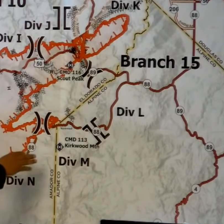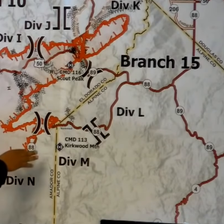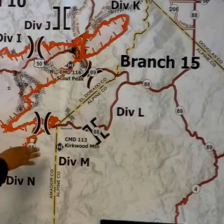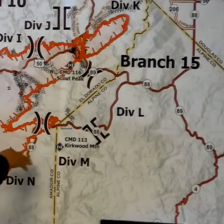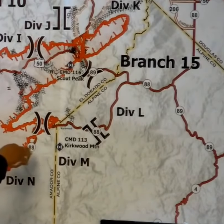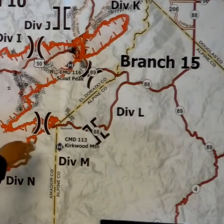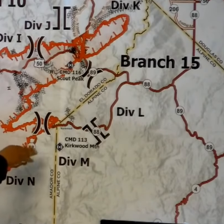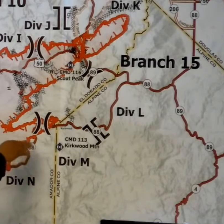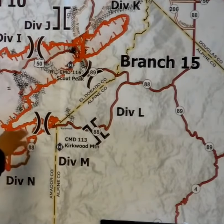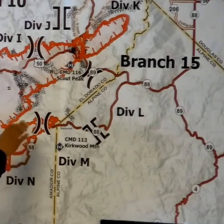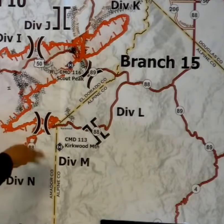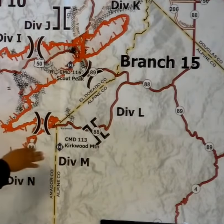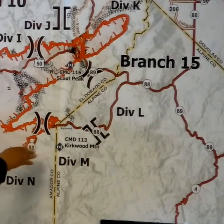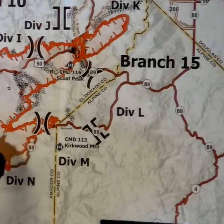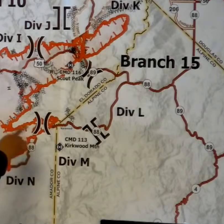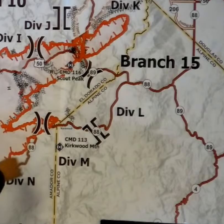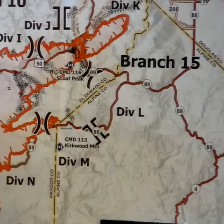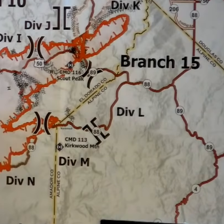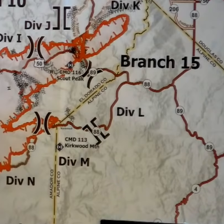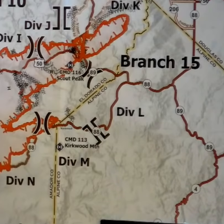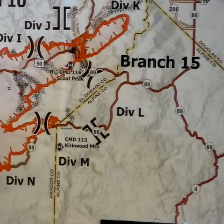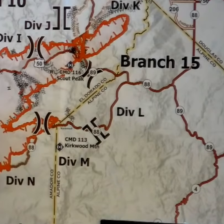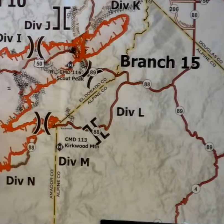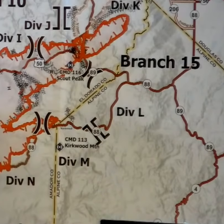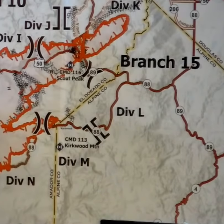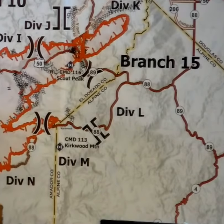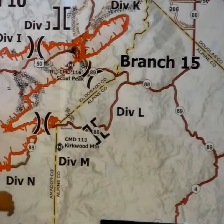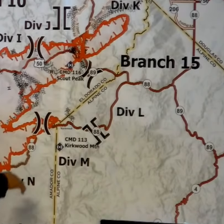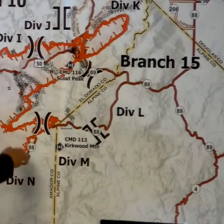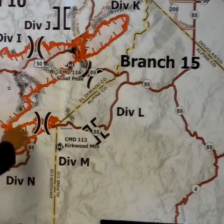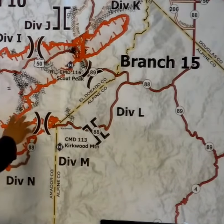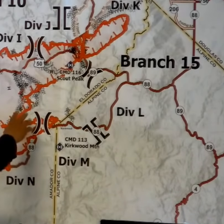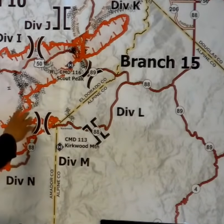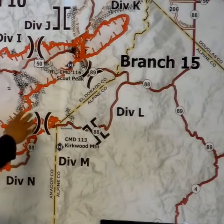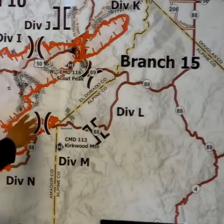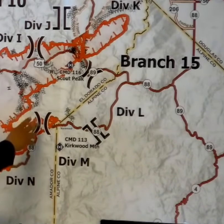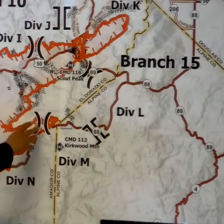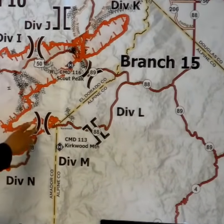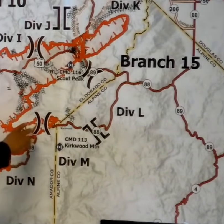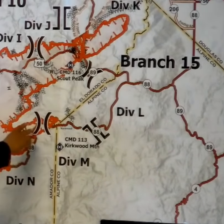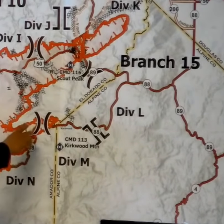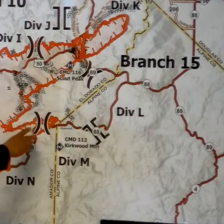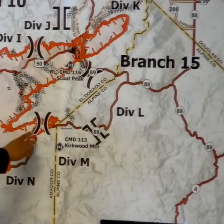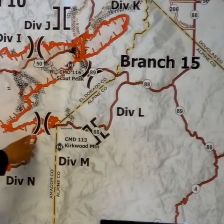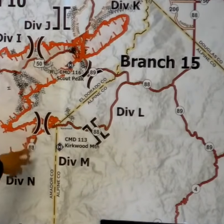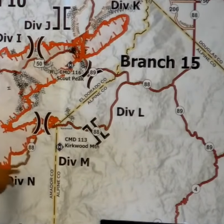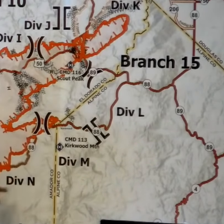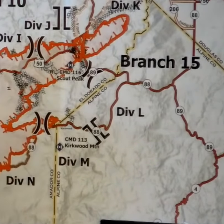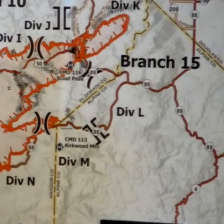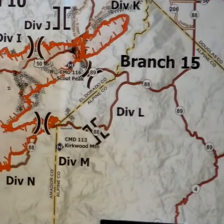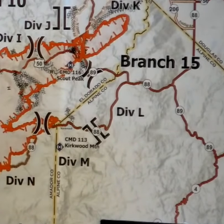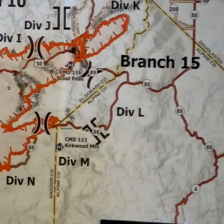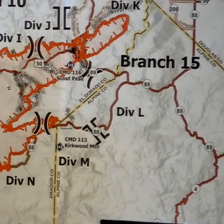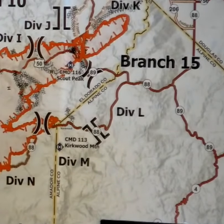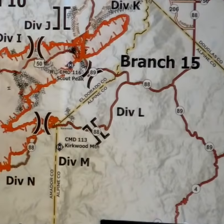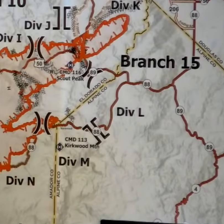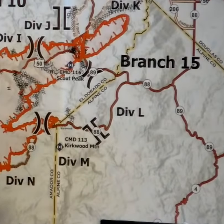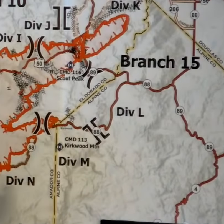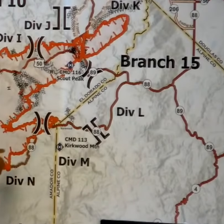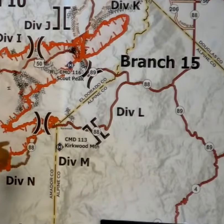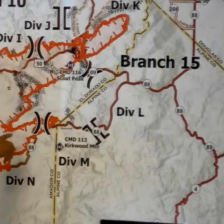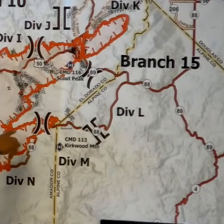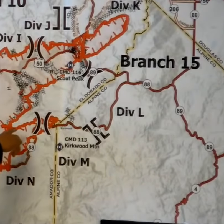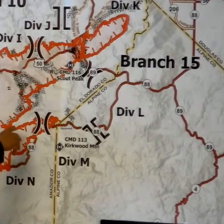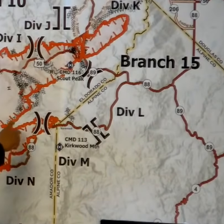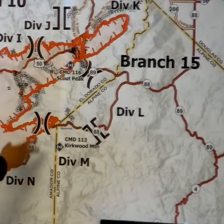ahí para prevenir que siga pasando ya de lo que pasó en el 88. Si seguimos acá hacia el sur del incendio, lo que hemos visto